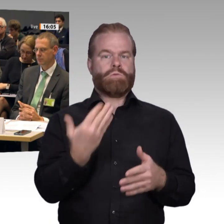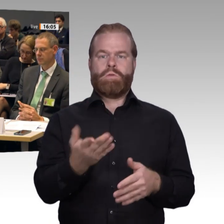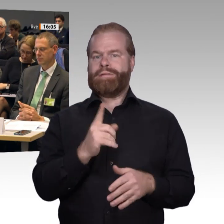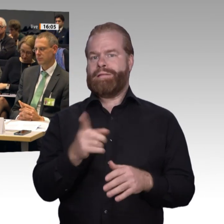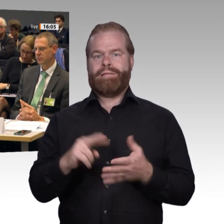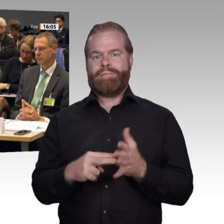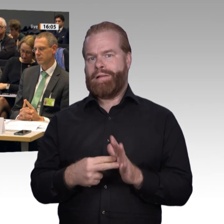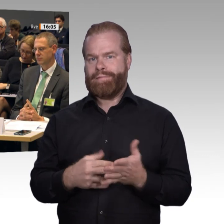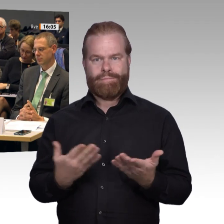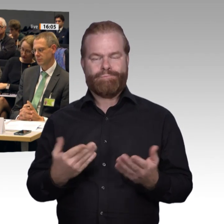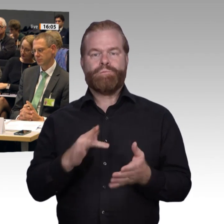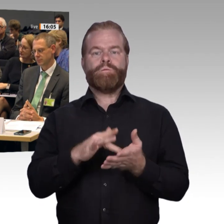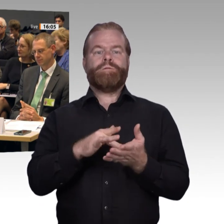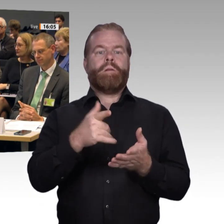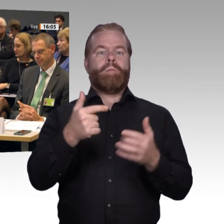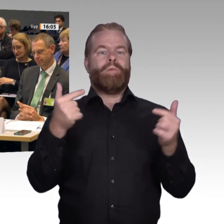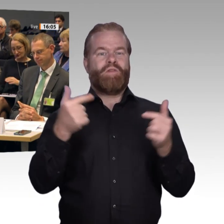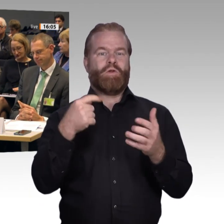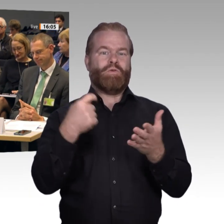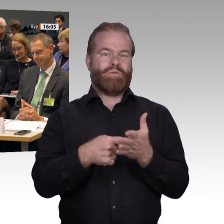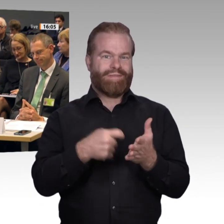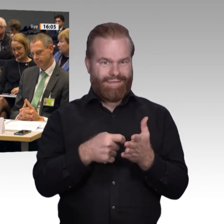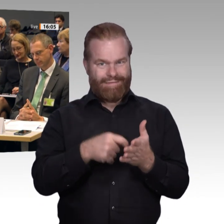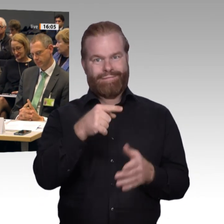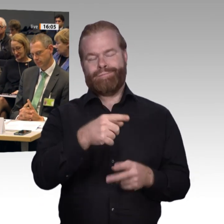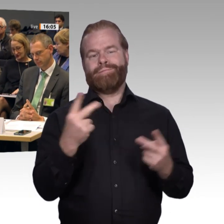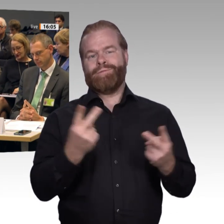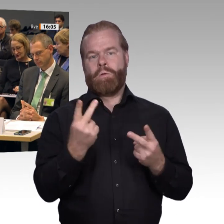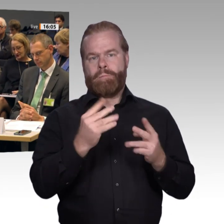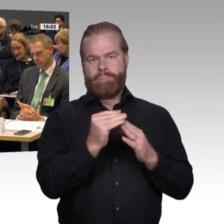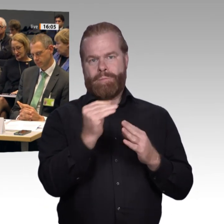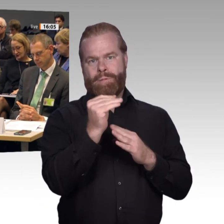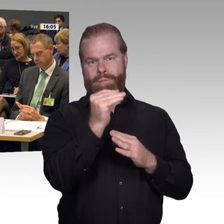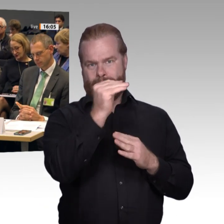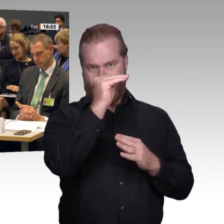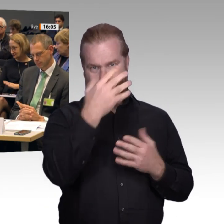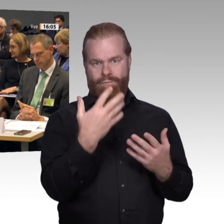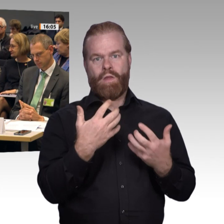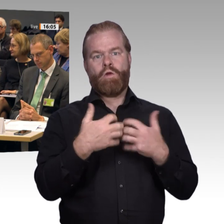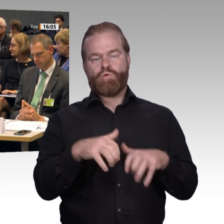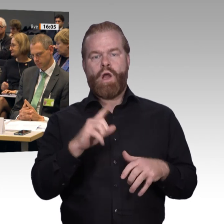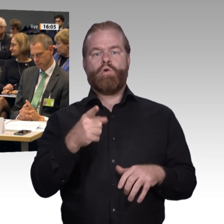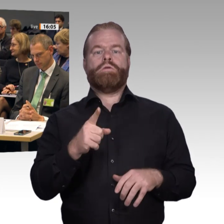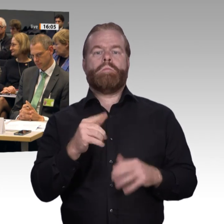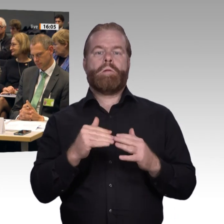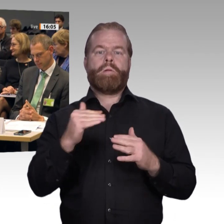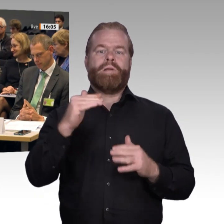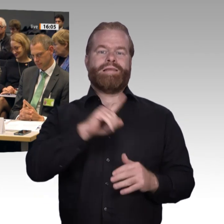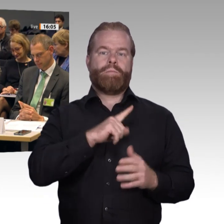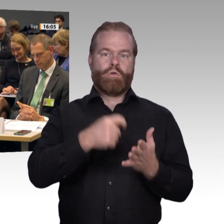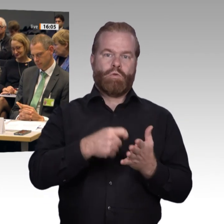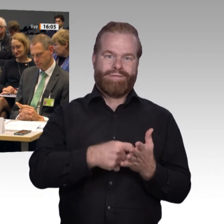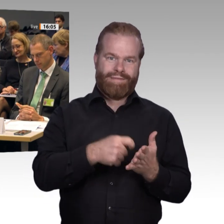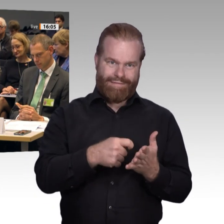zu höheren Selbstkosten und dann natürlich auch zu höheren Kosten im Rahmen der Hilfe zur Pflege führen wird. Wir